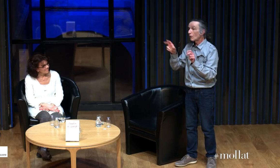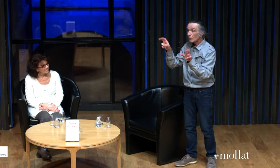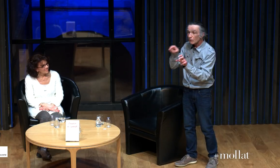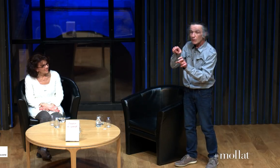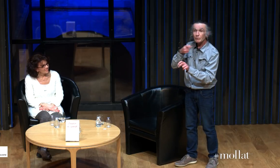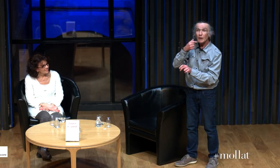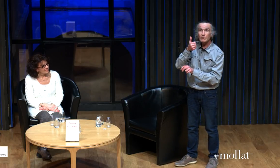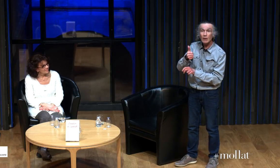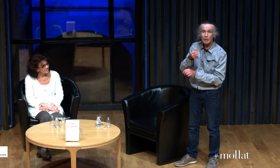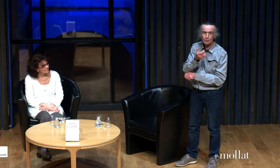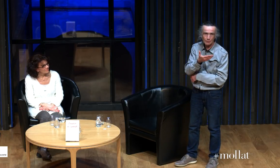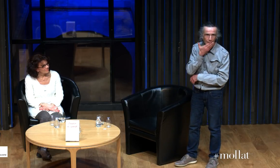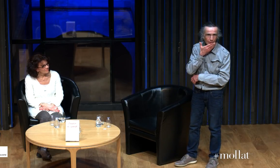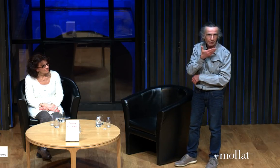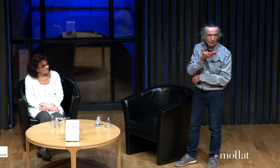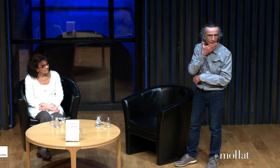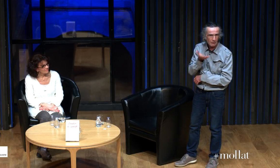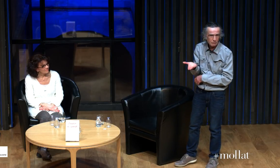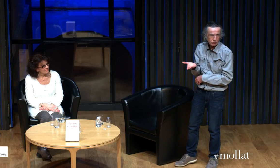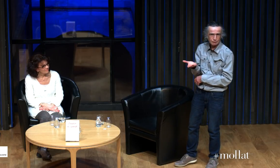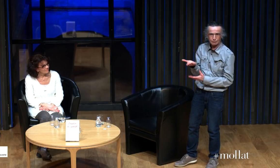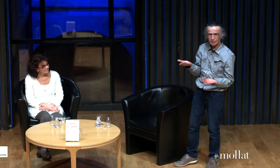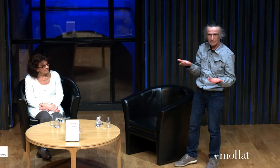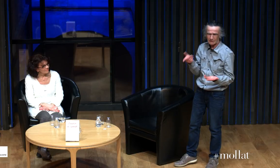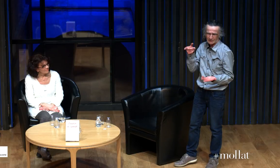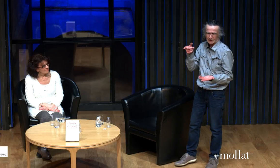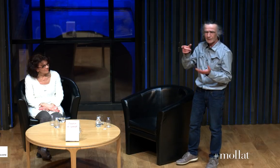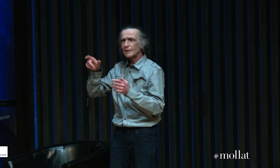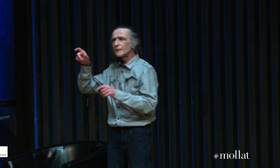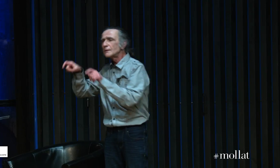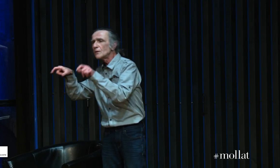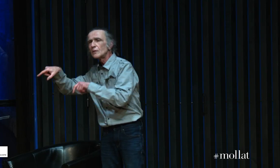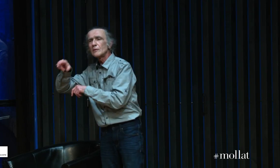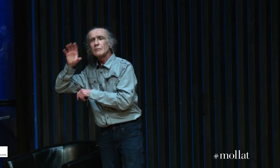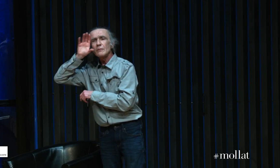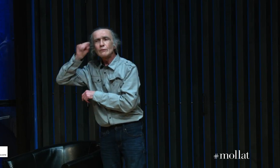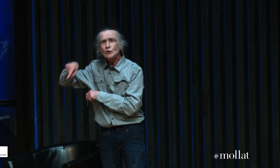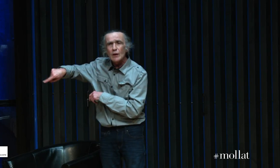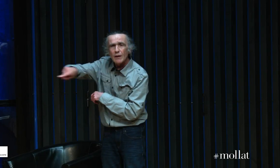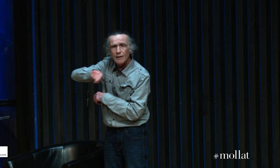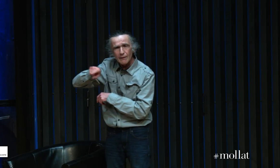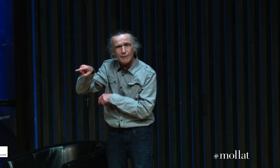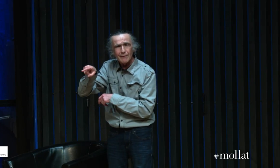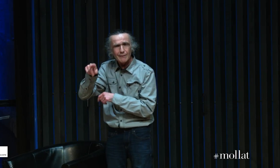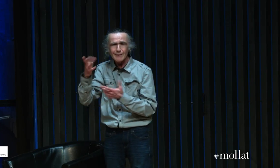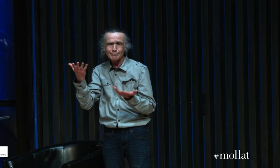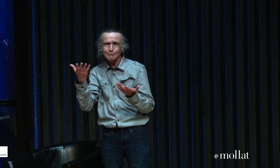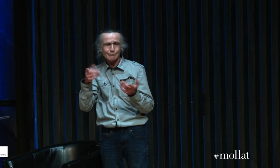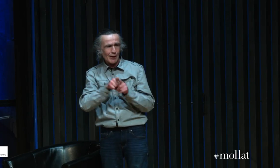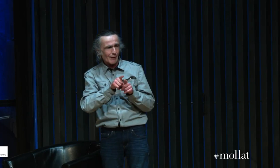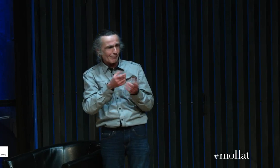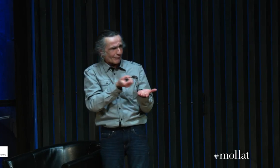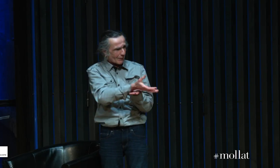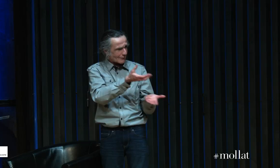d'entre-deux, de dilemme. Et là, j'ai découvert la langue, j'ai découvert mon identité et je me suis sentie tellement à l'aise. Et là,